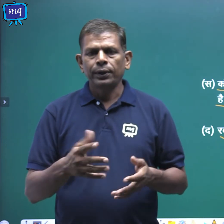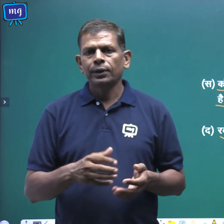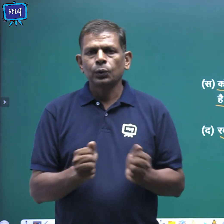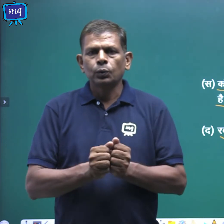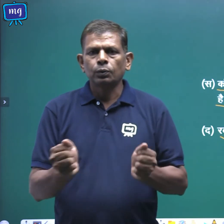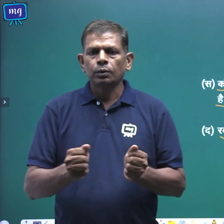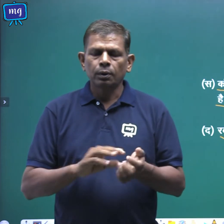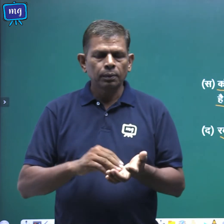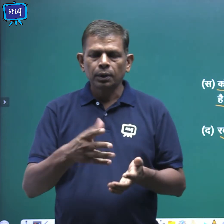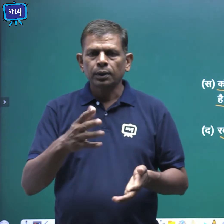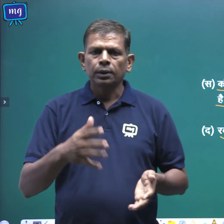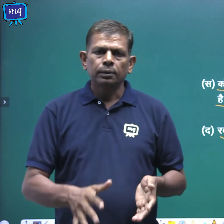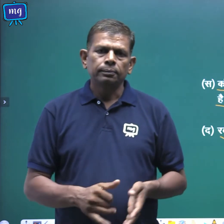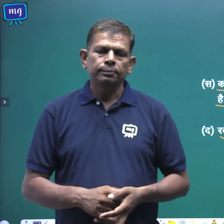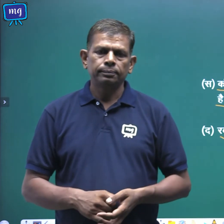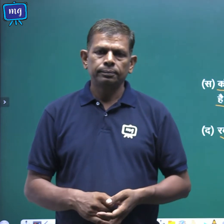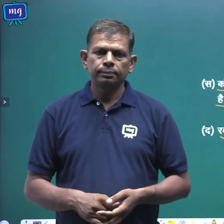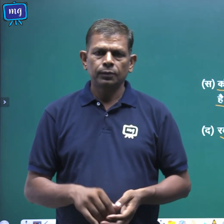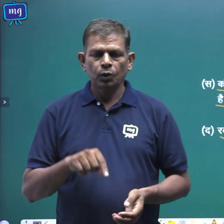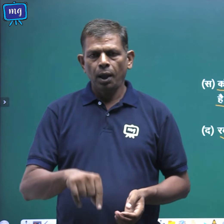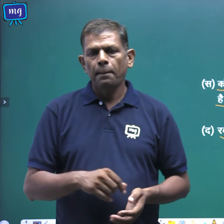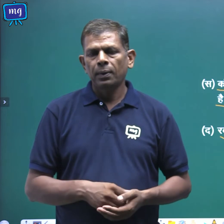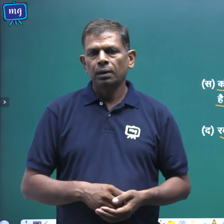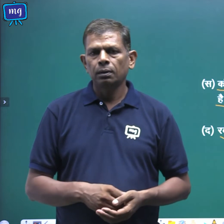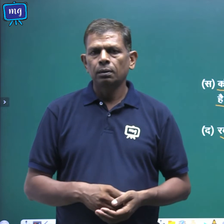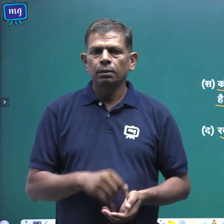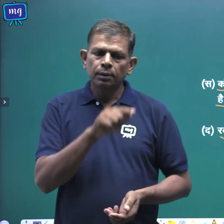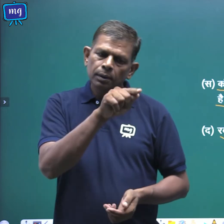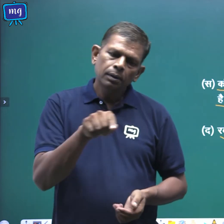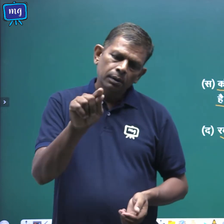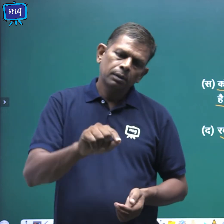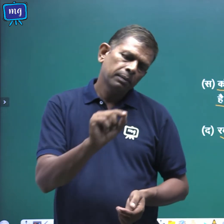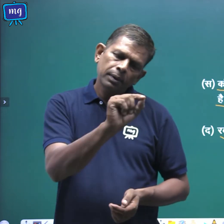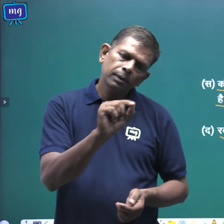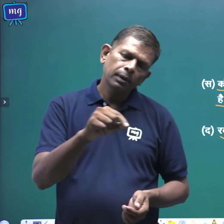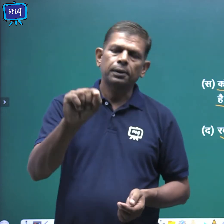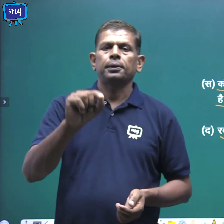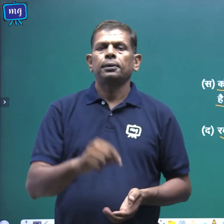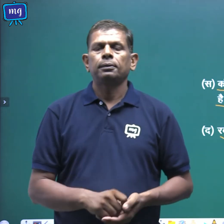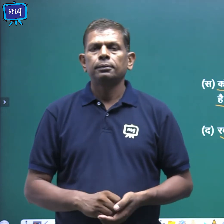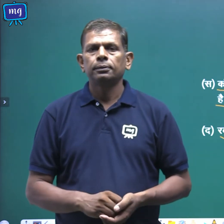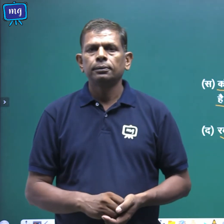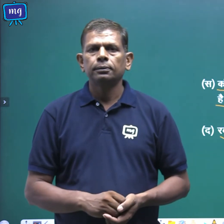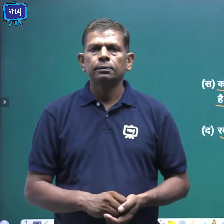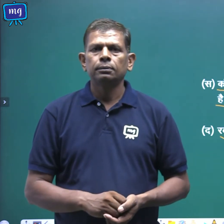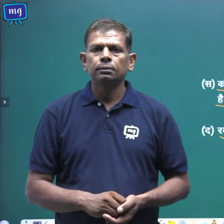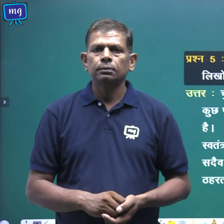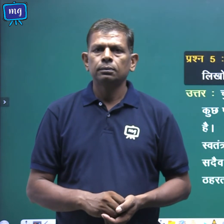पदार्थ नहीं है। तो हम असत्य पर निशान लगाएंगे।